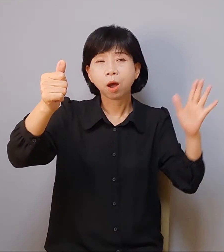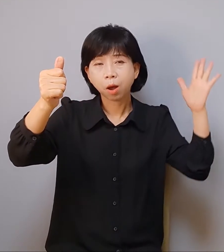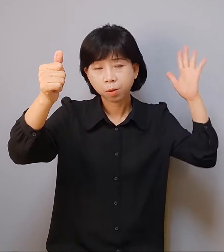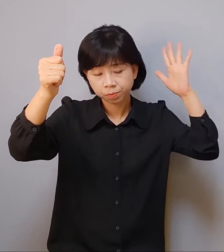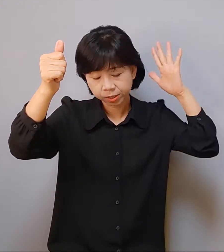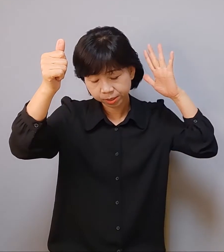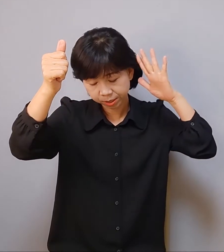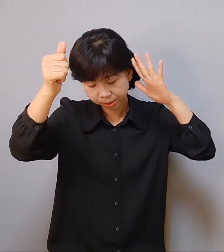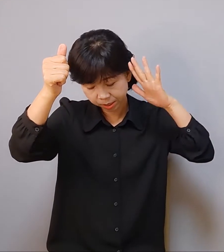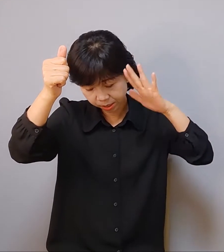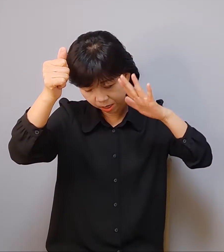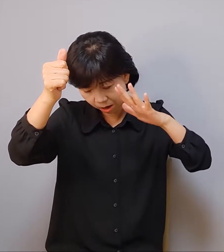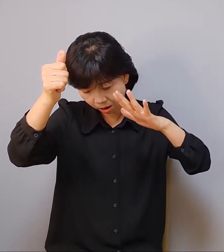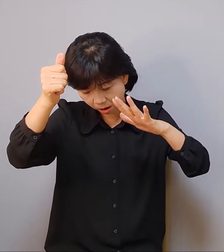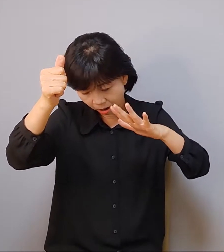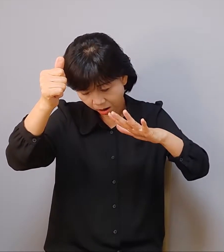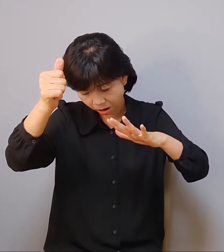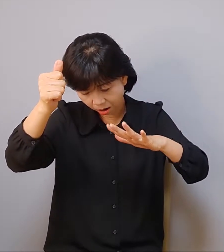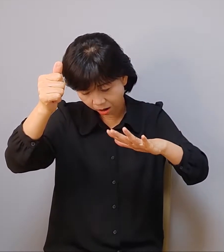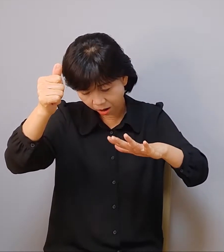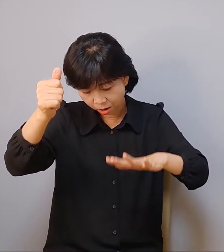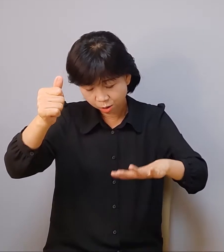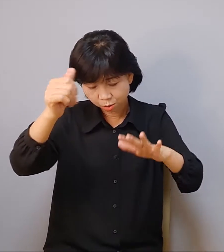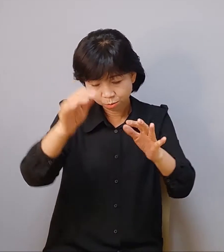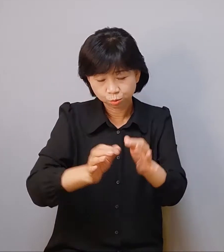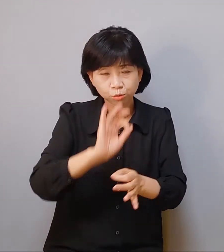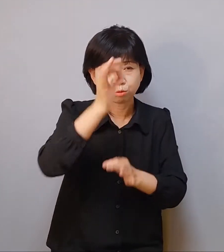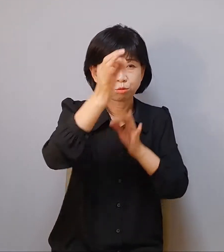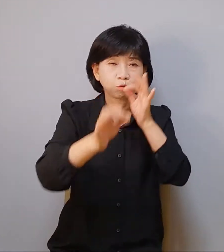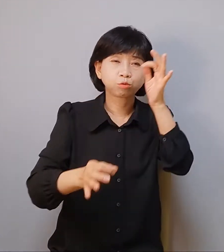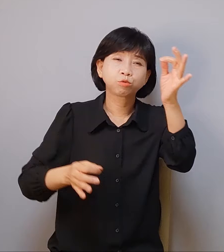앞에 엎드려